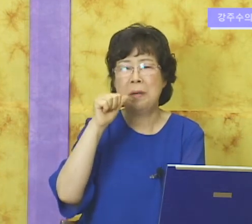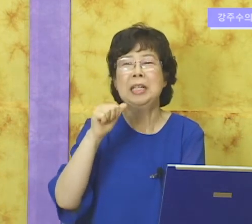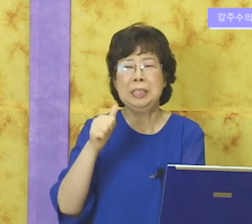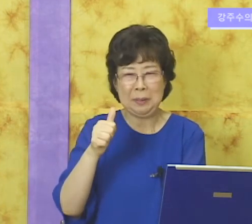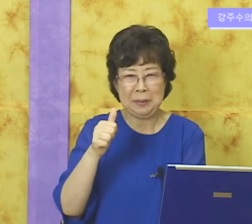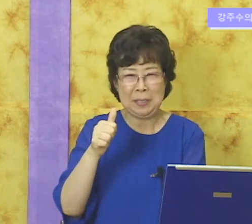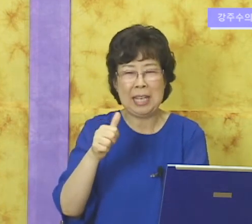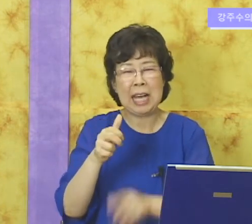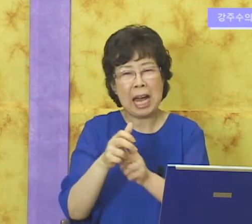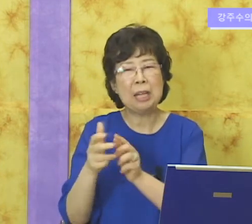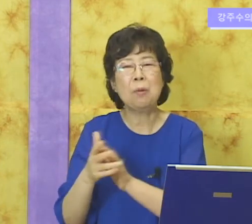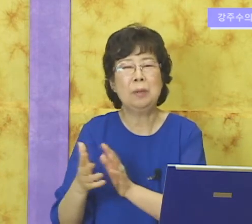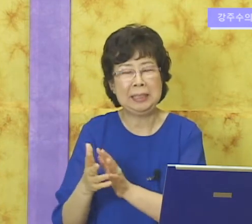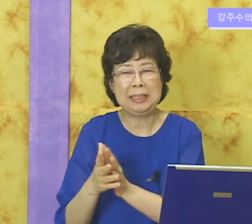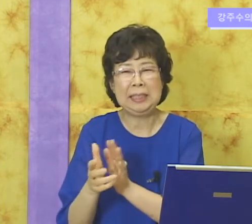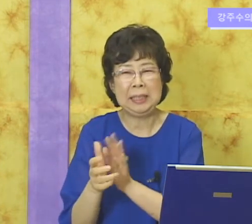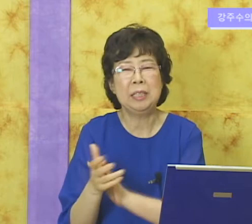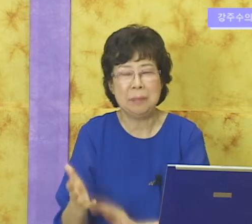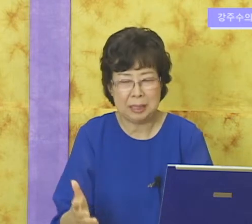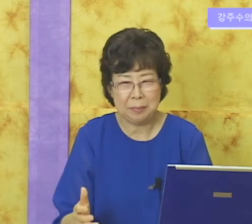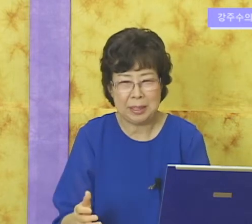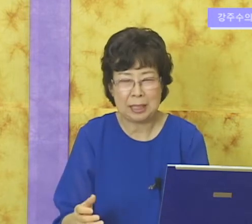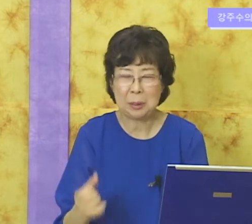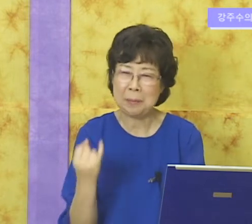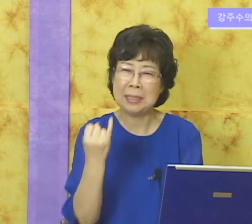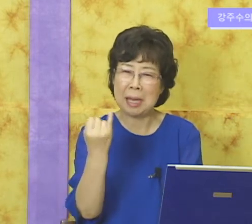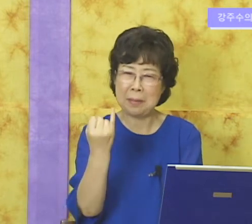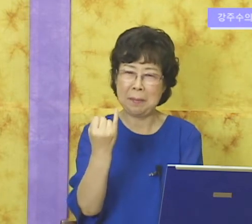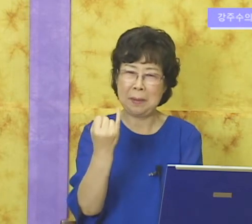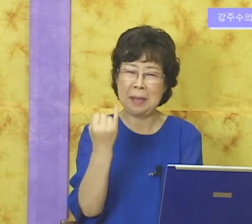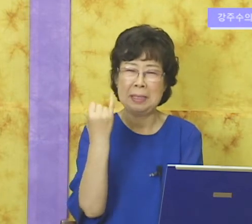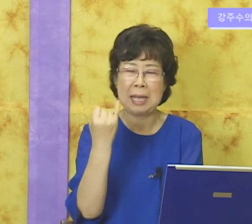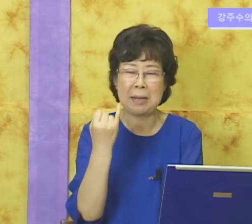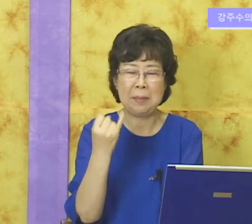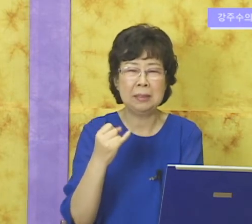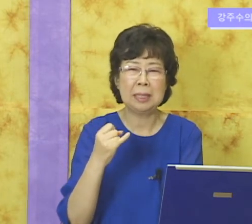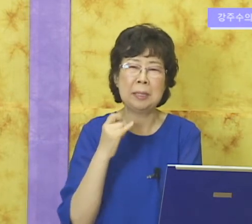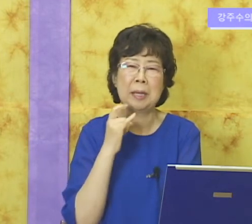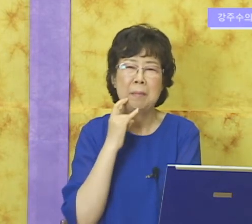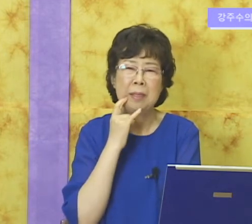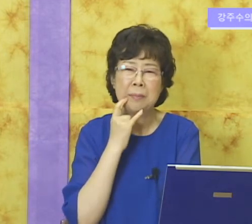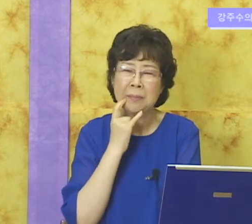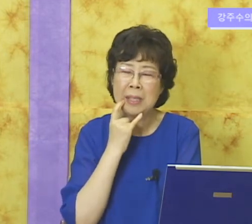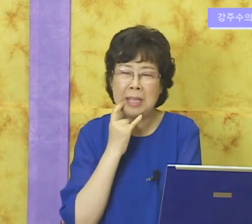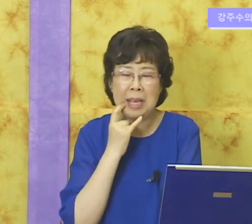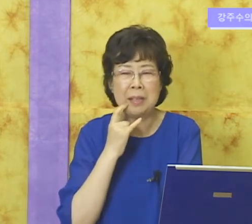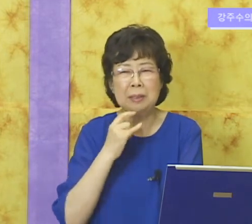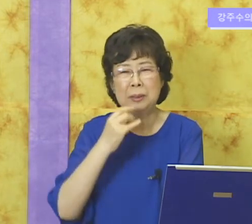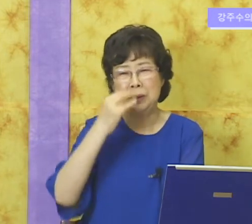이런 식으로, 예, 다 이름이 있습니다. 그럼 여자 한번 해볼까요? 여자 하면, 자, 이렇게 하면